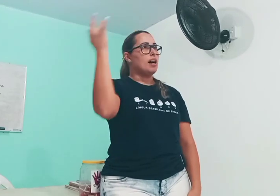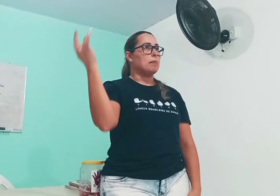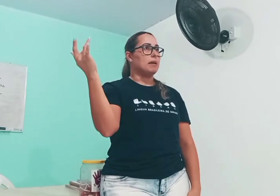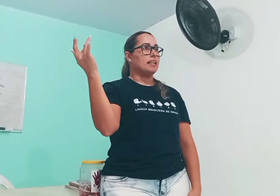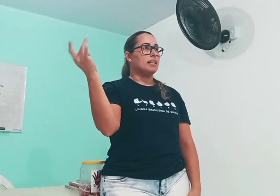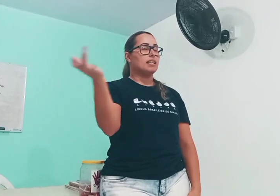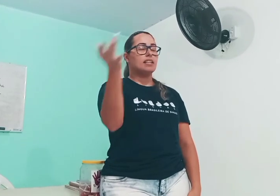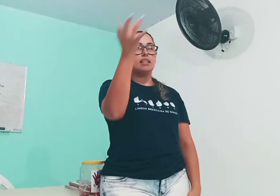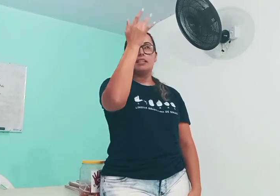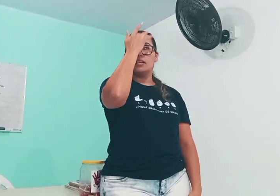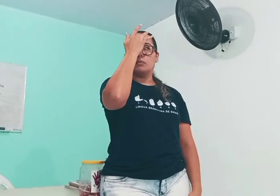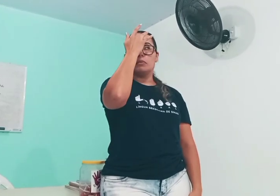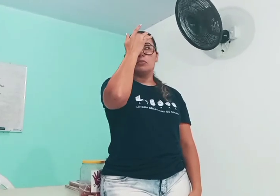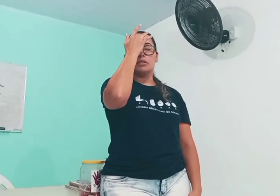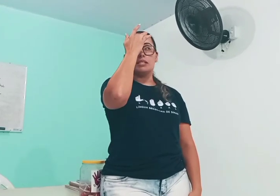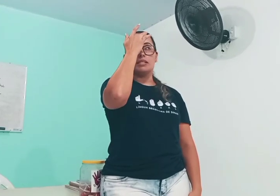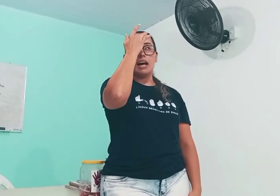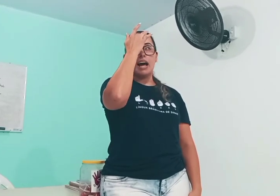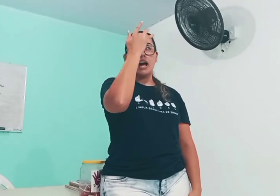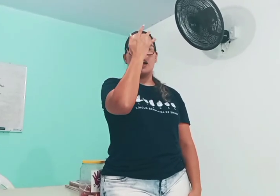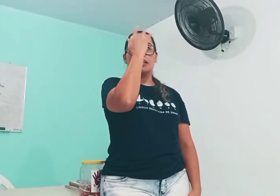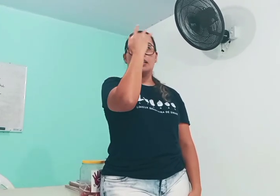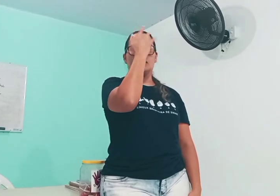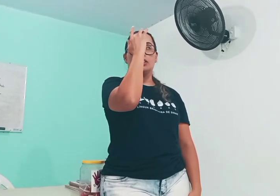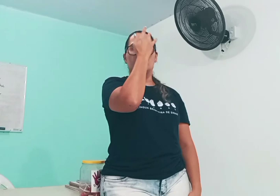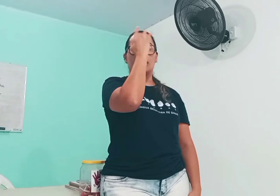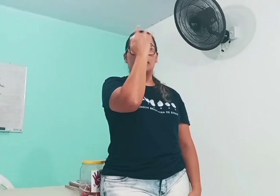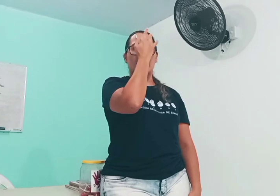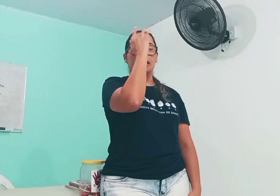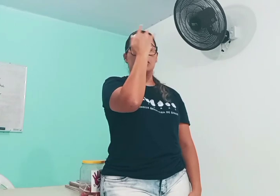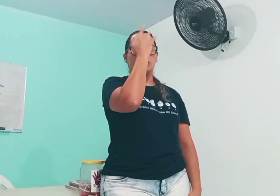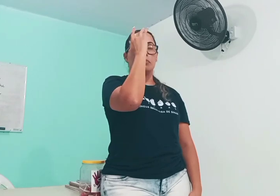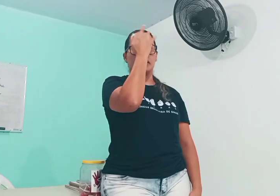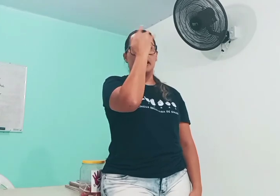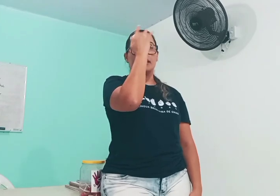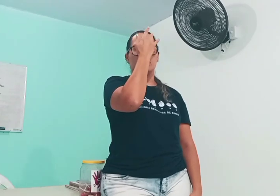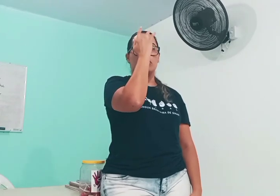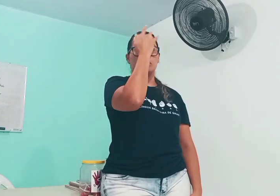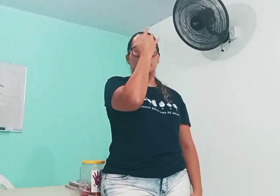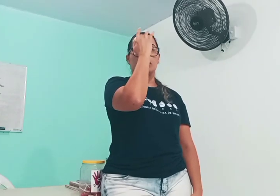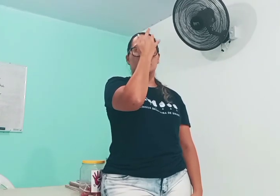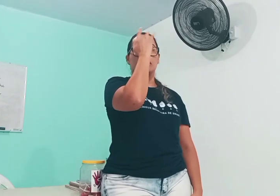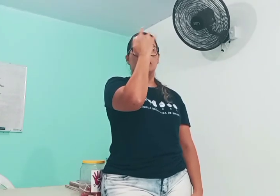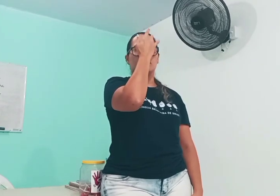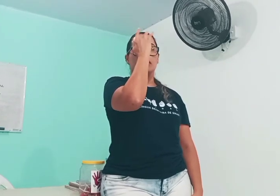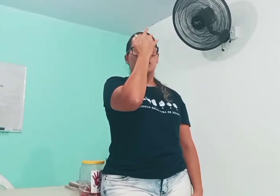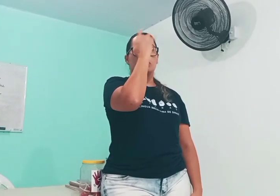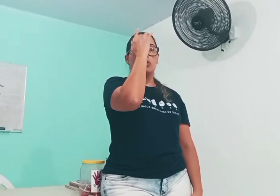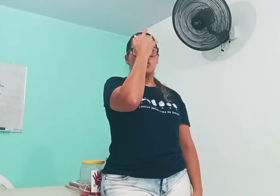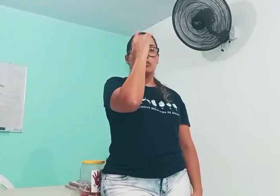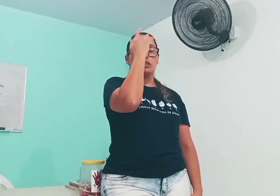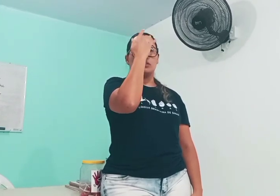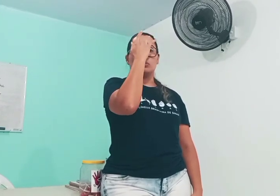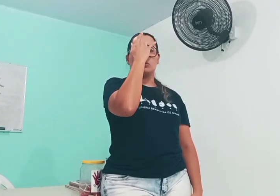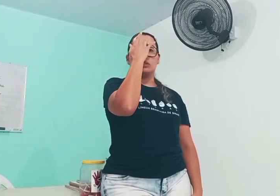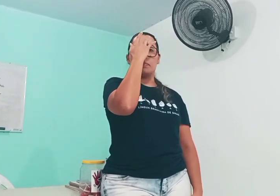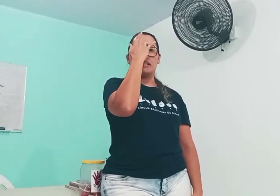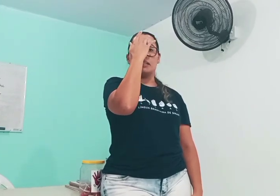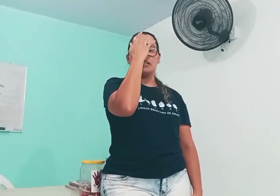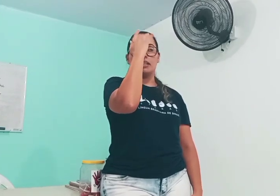fácil, amanhã, memorizar, Índia. Ah, tá, Índia eu lembrei. É esse movimento aqui, por causa do, né, da